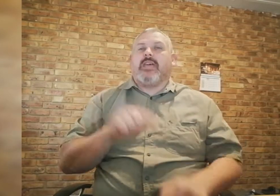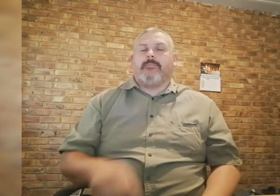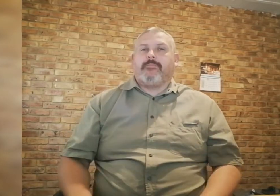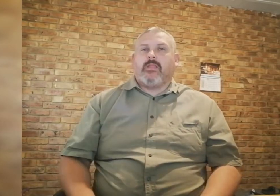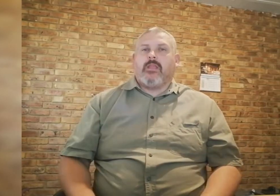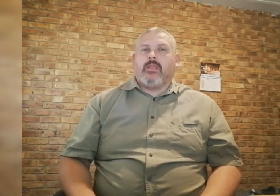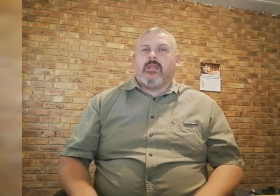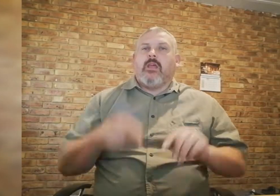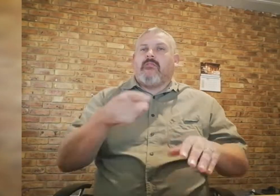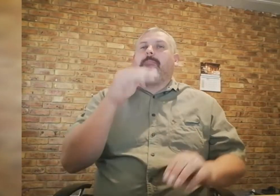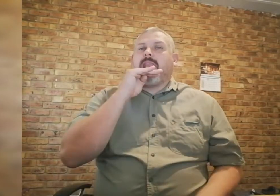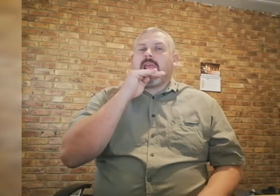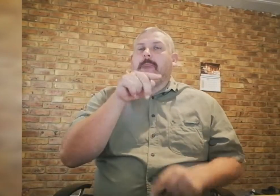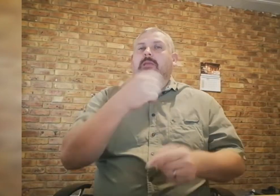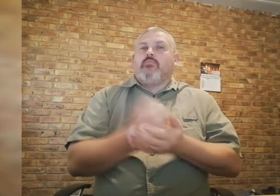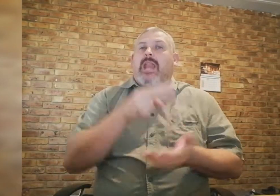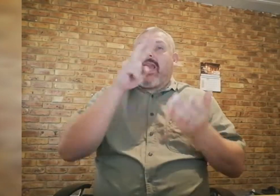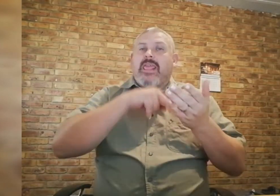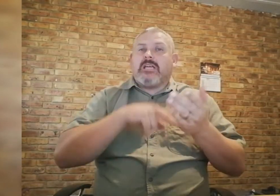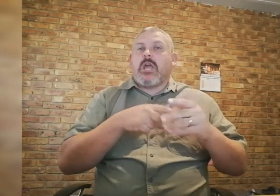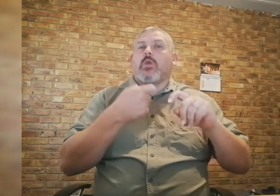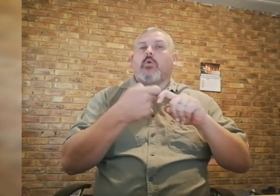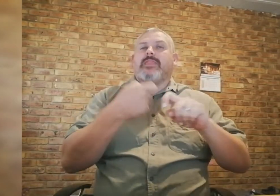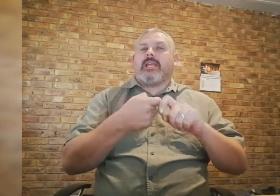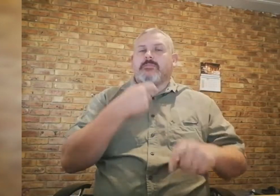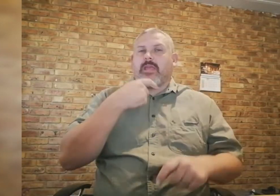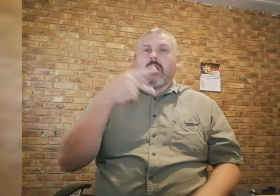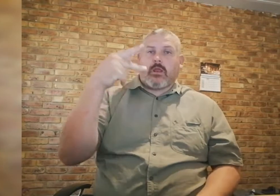Verkeerd. Wat beteken, mens moet lees, context beteken